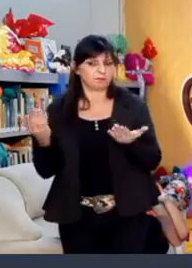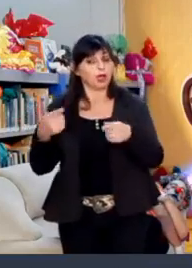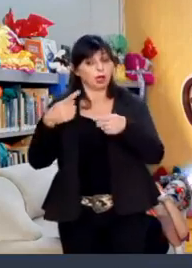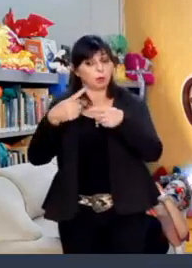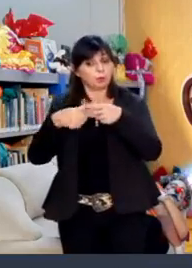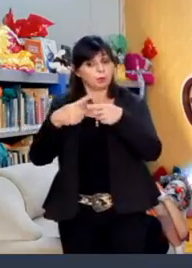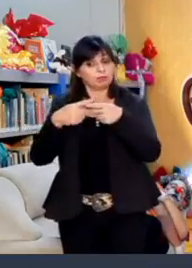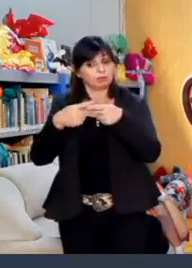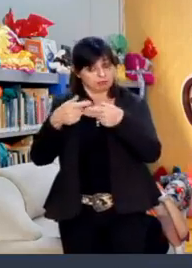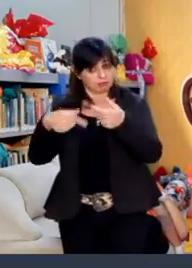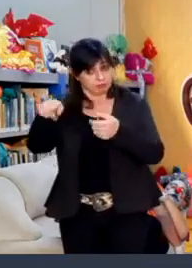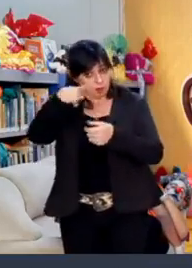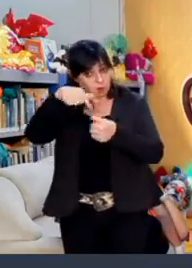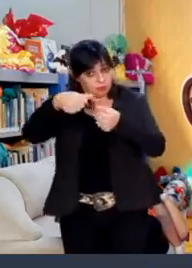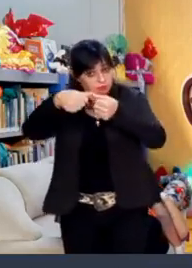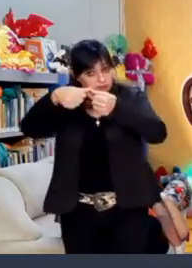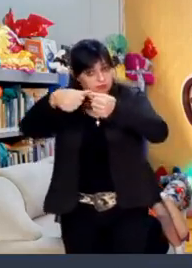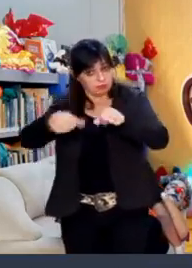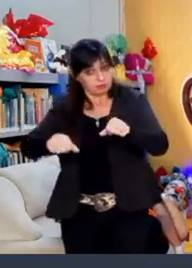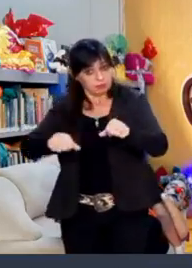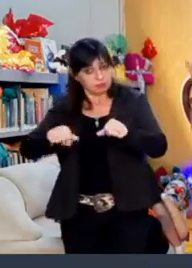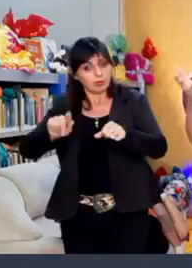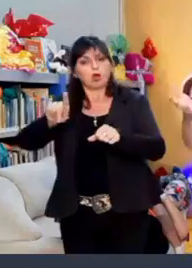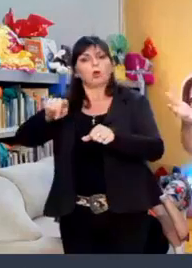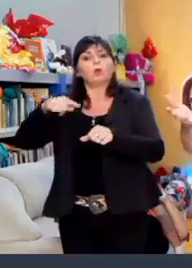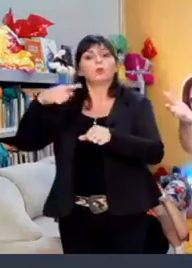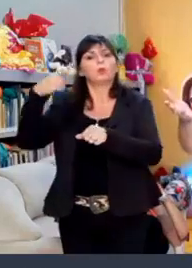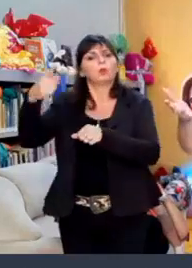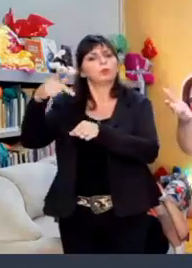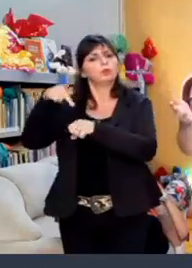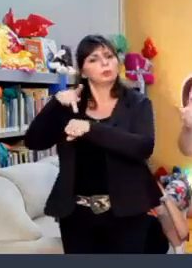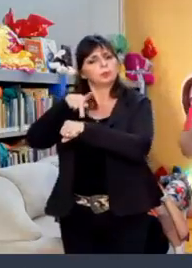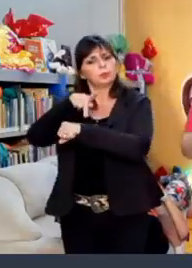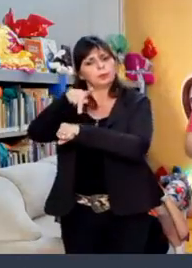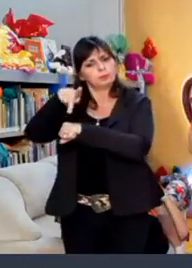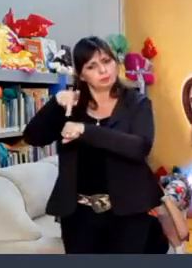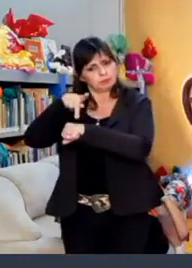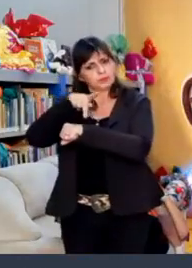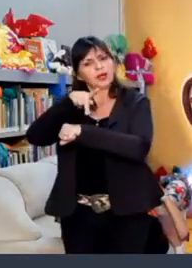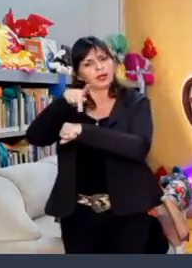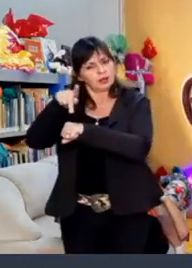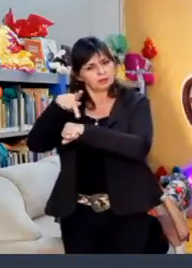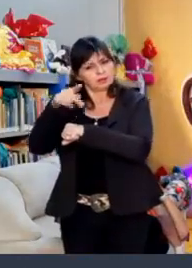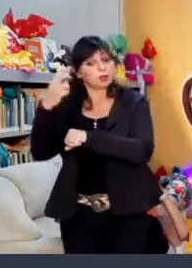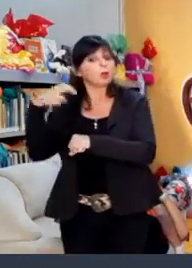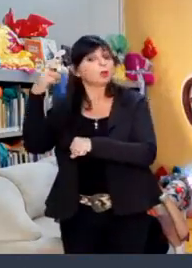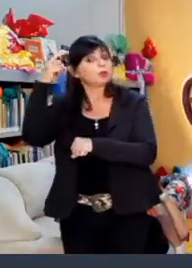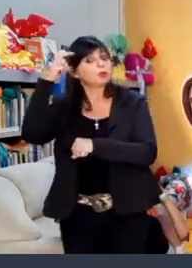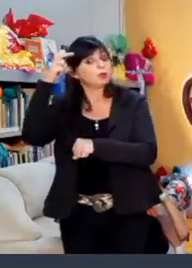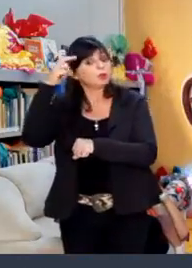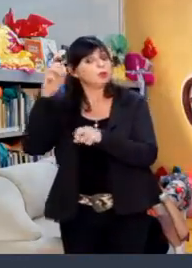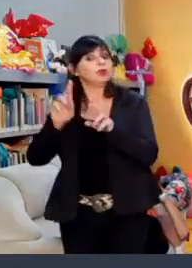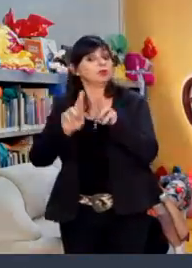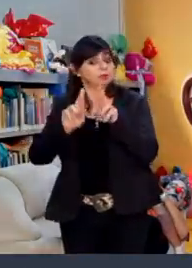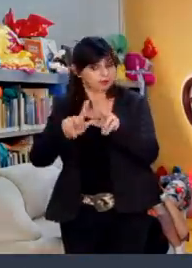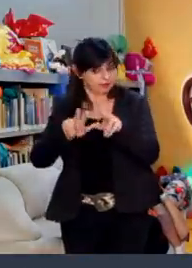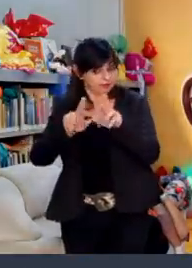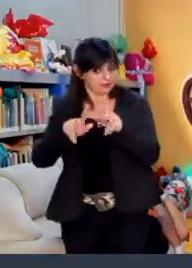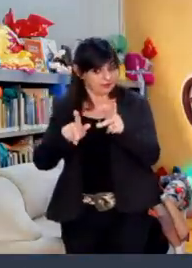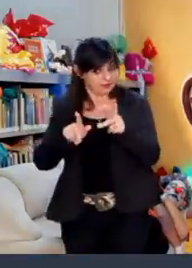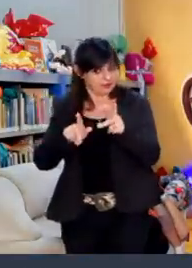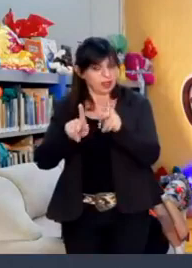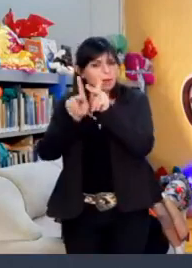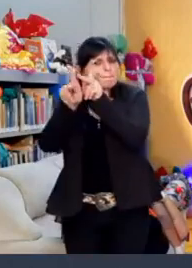tu estás em um outro país, com cultura diferente,